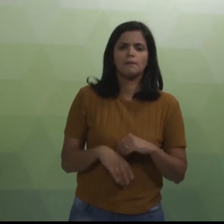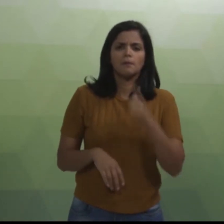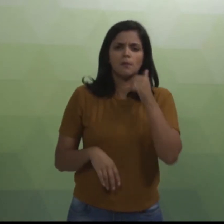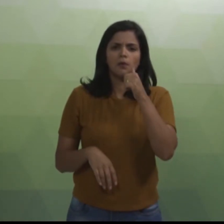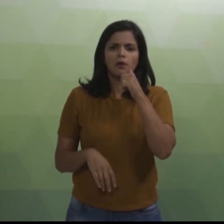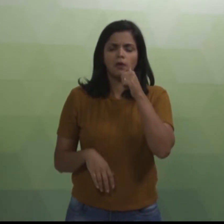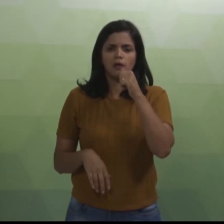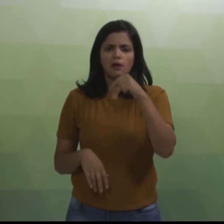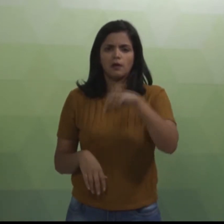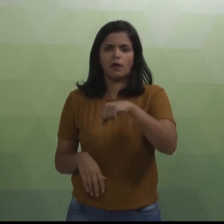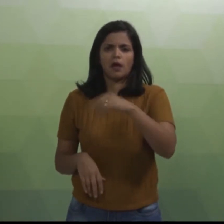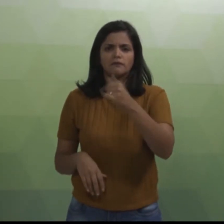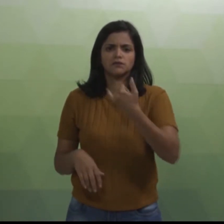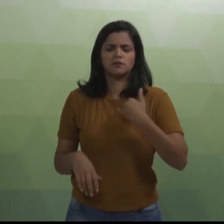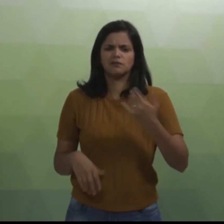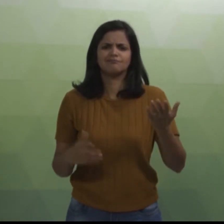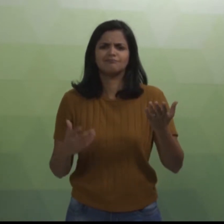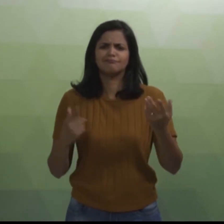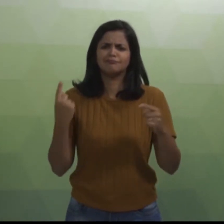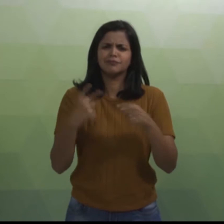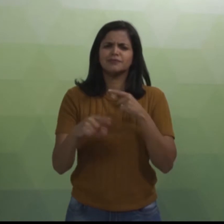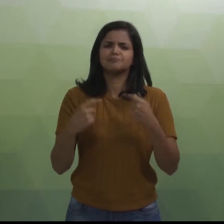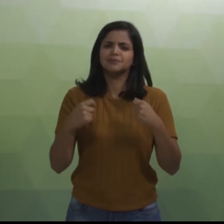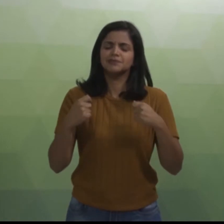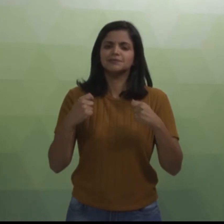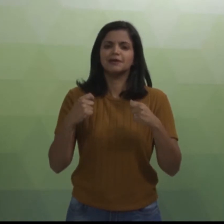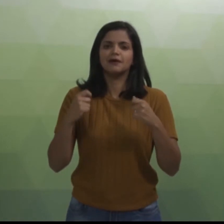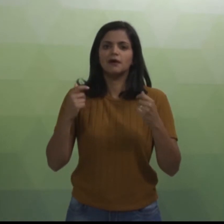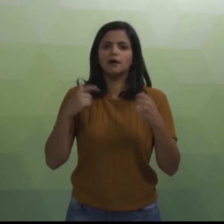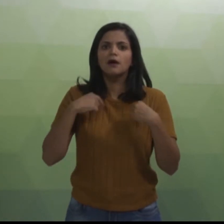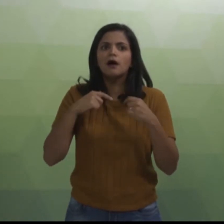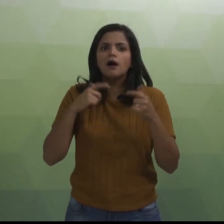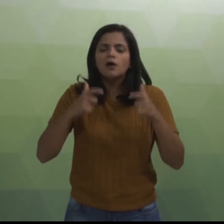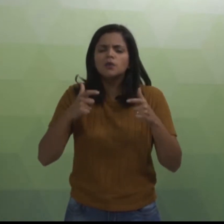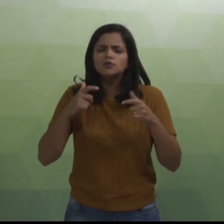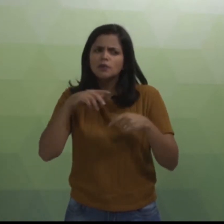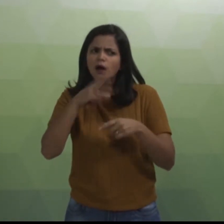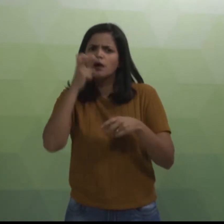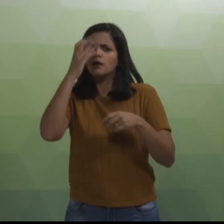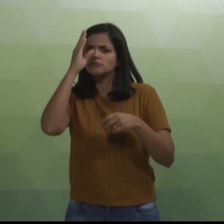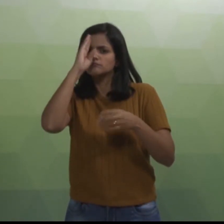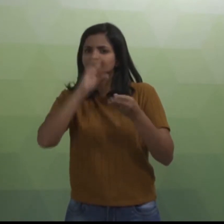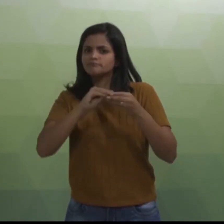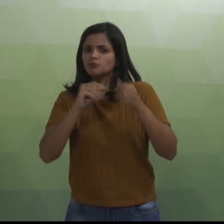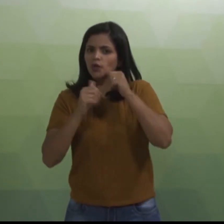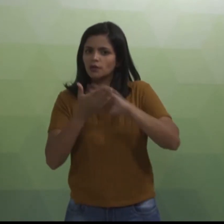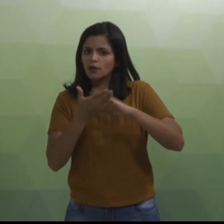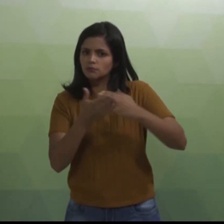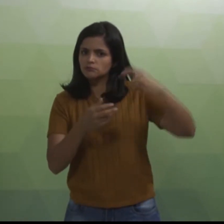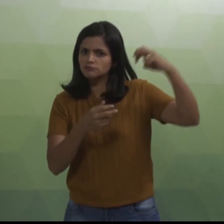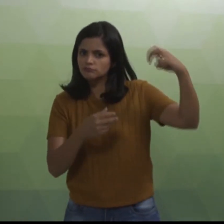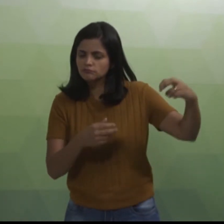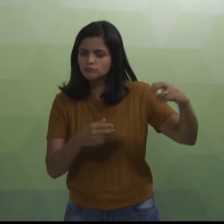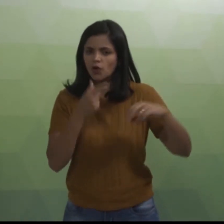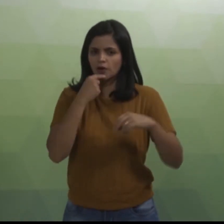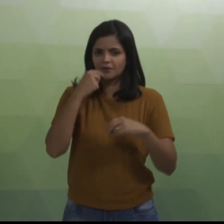me dá avisos. Então perceba, há um espaço